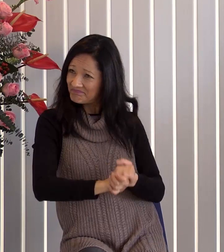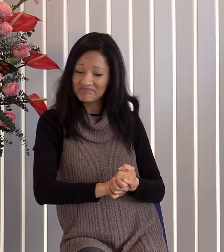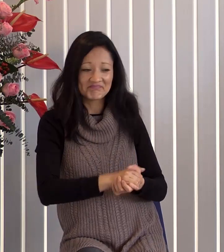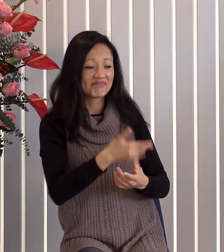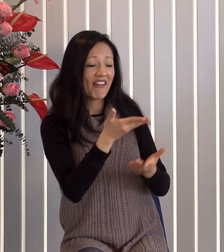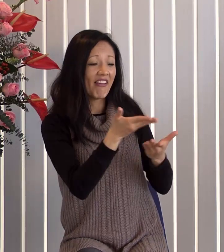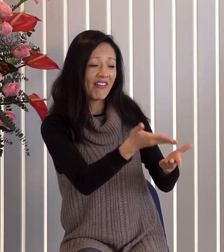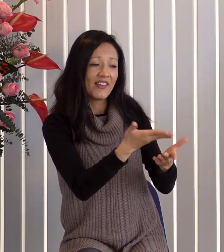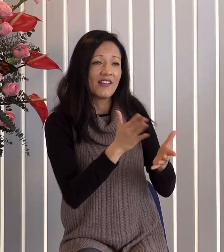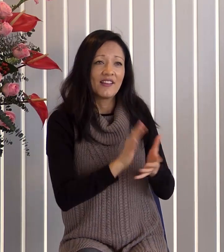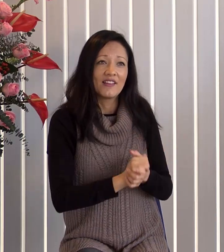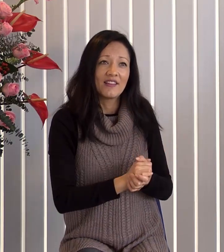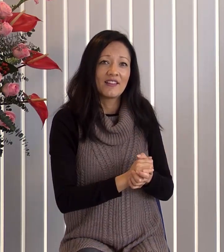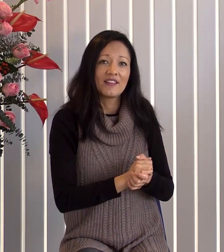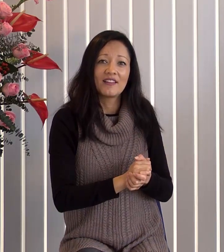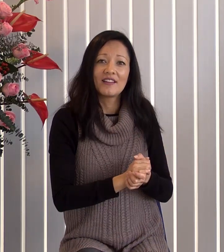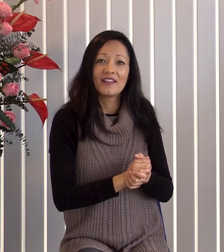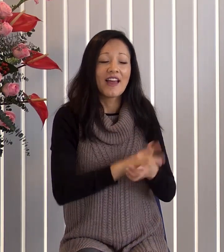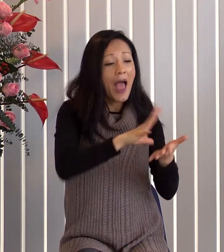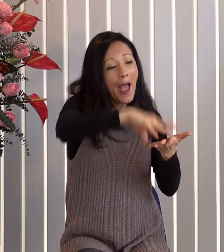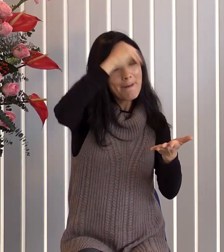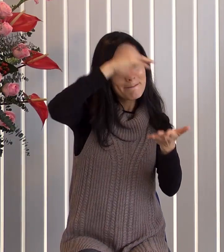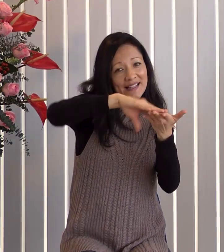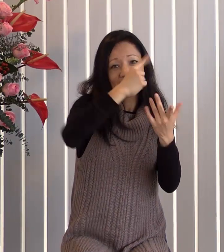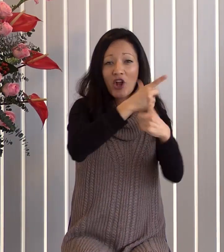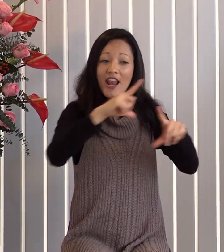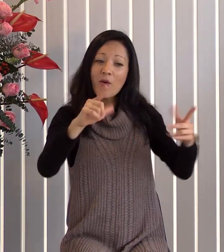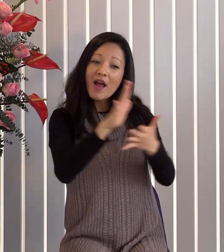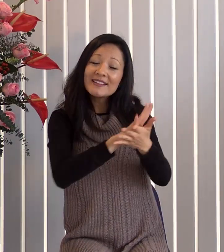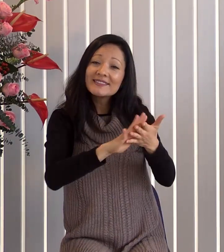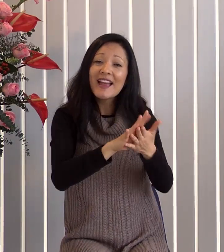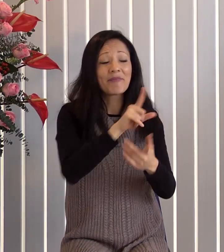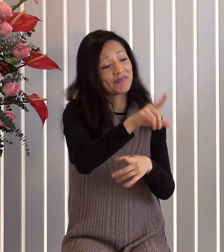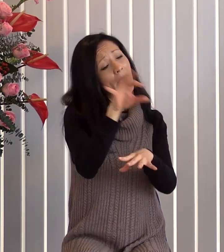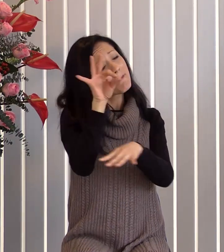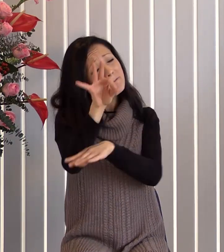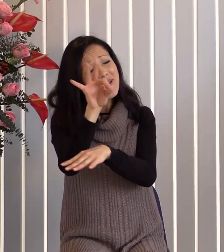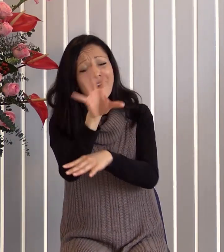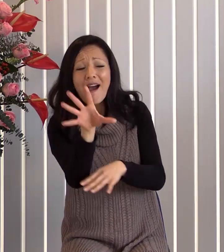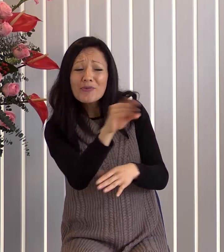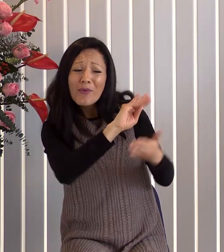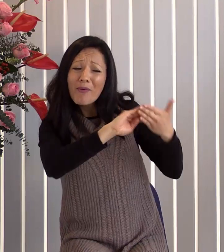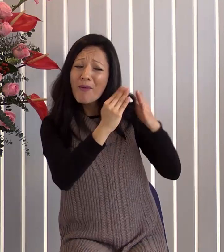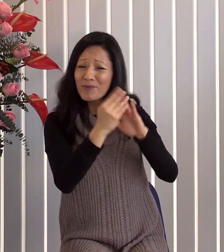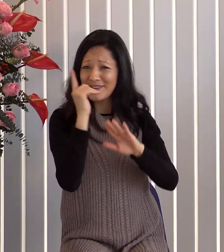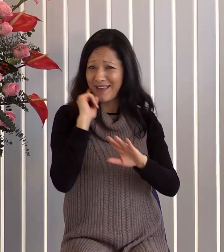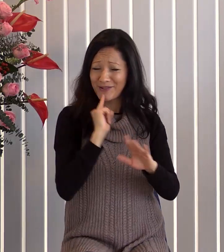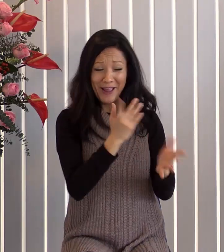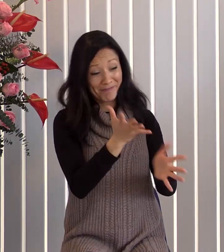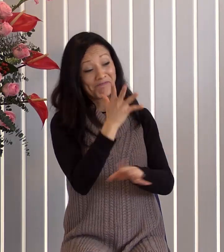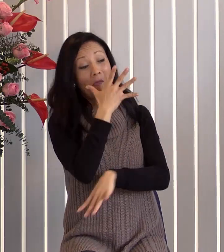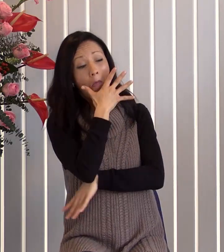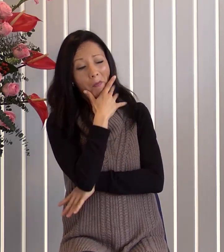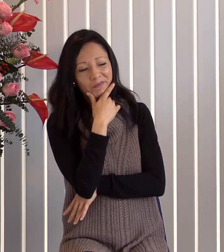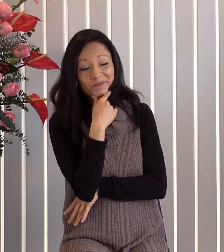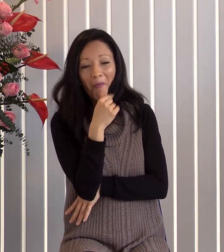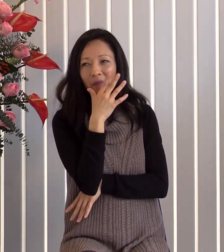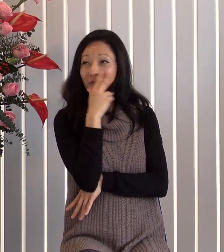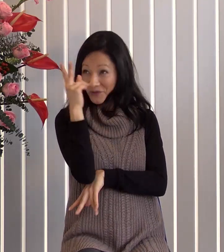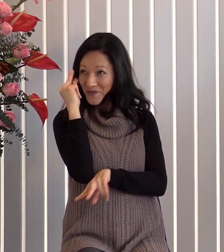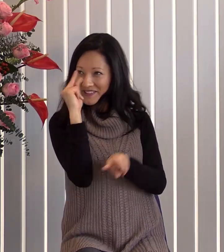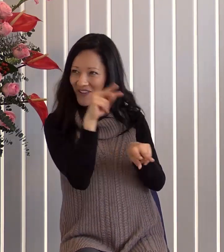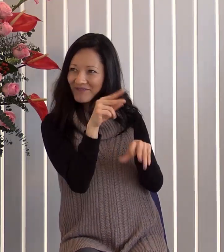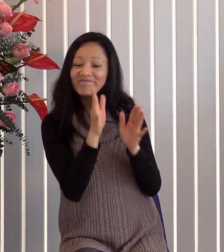haciendo el curso de lenguaje de señas, está predicándole a toda la comunidad sorda.